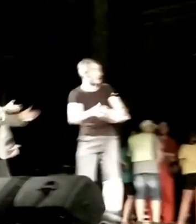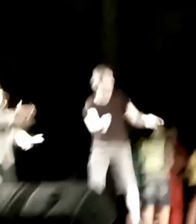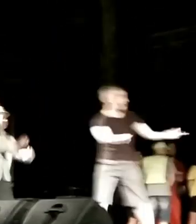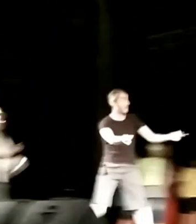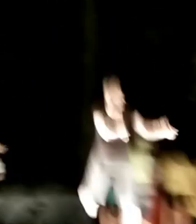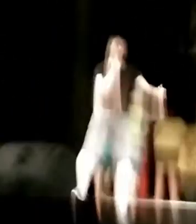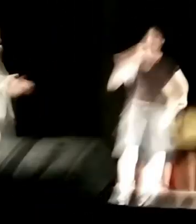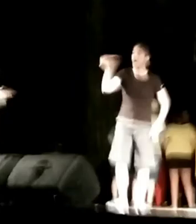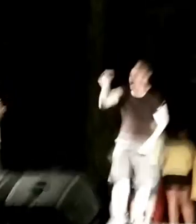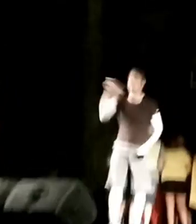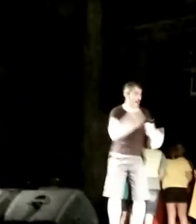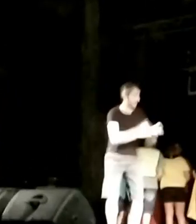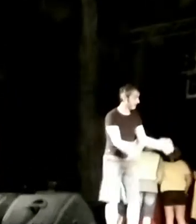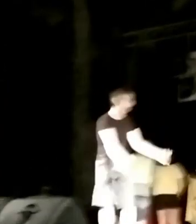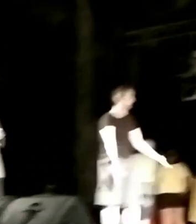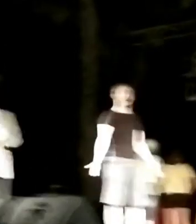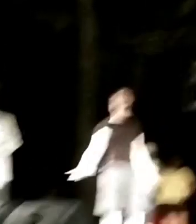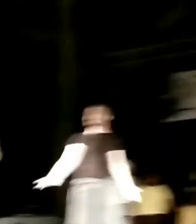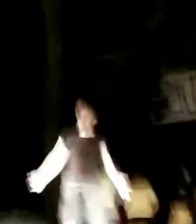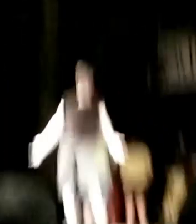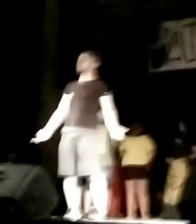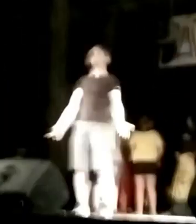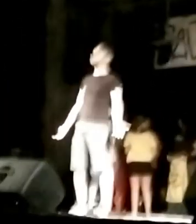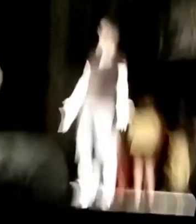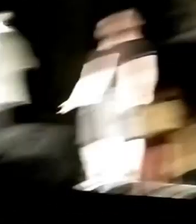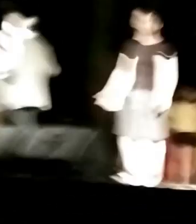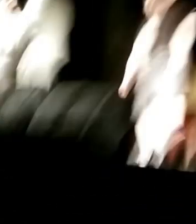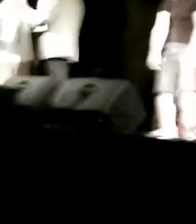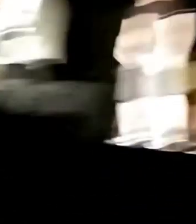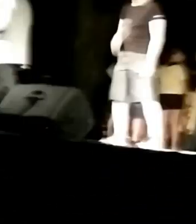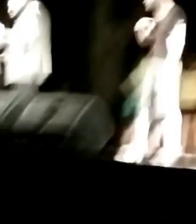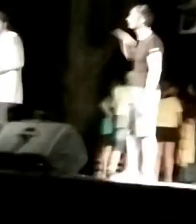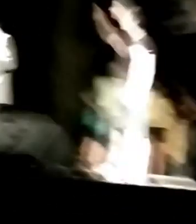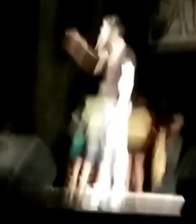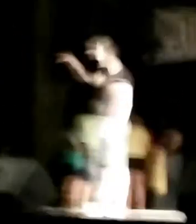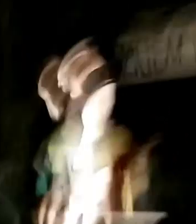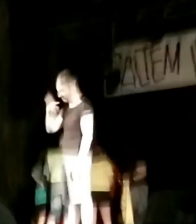vinga, netegi que hem de lleugerir una mica. Clar. Ja li dic que aquí...